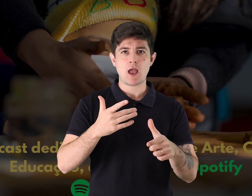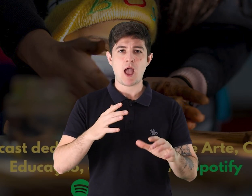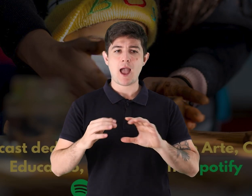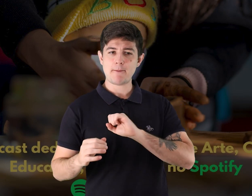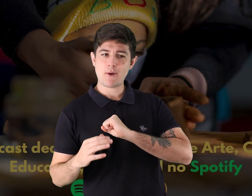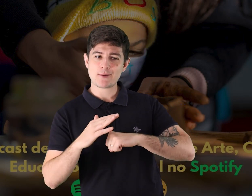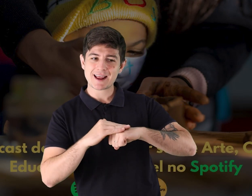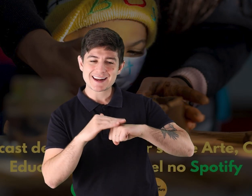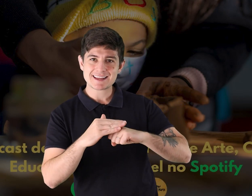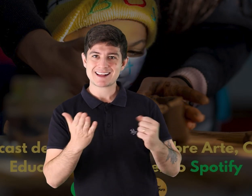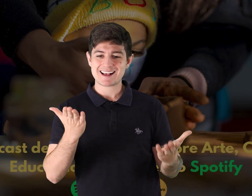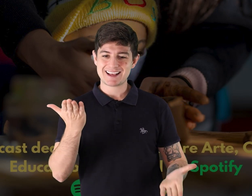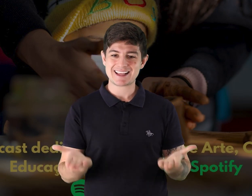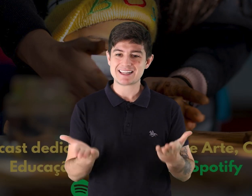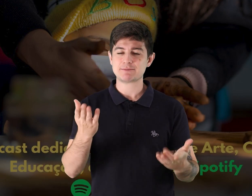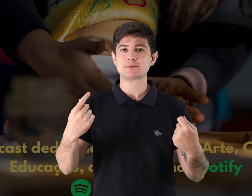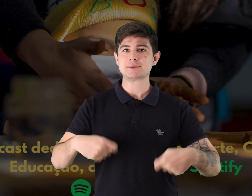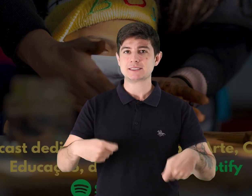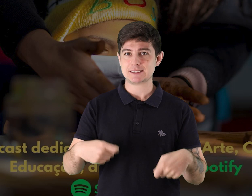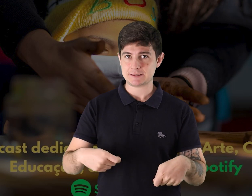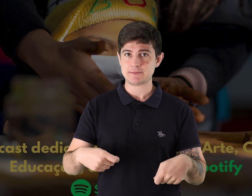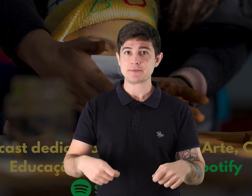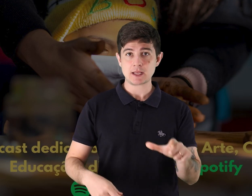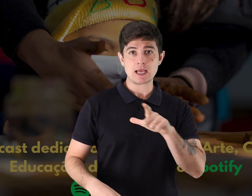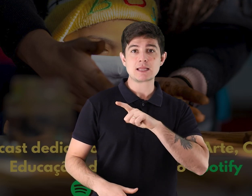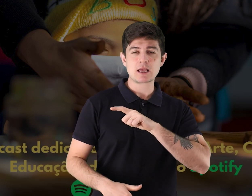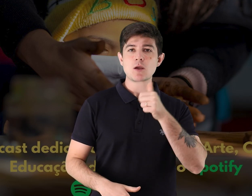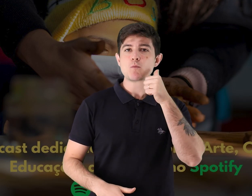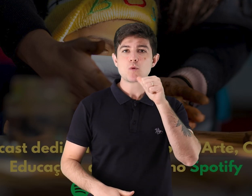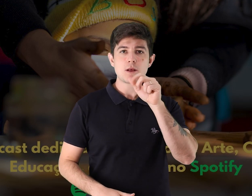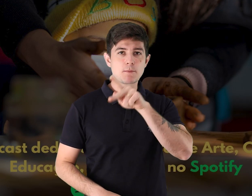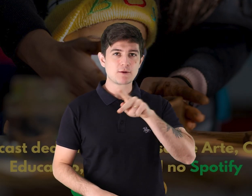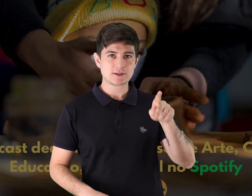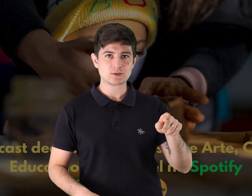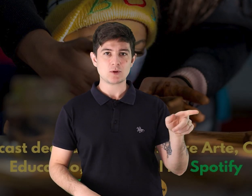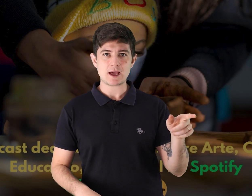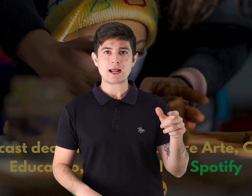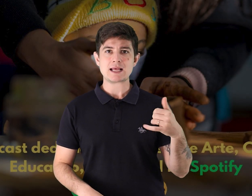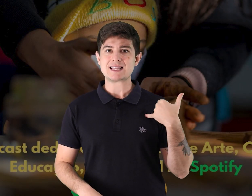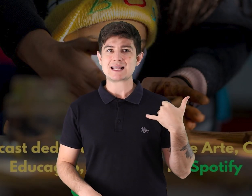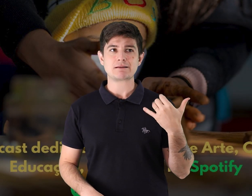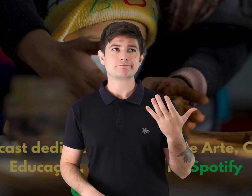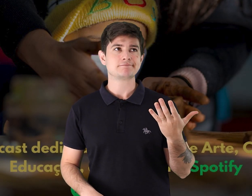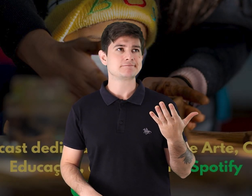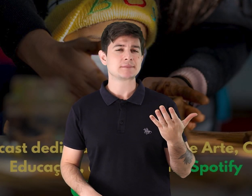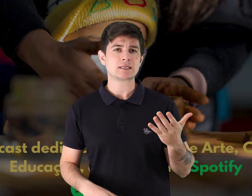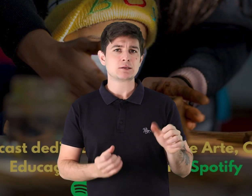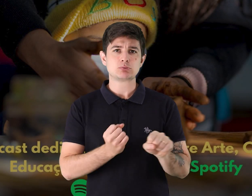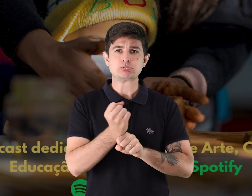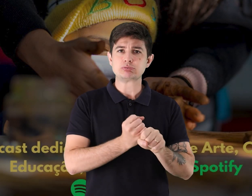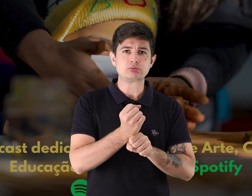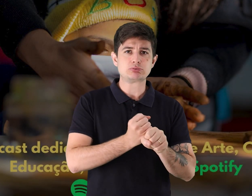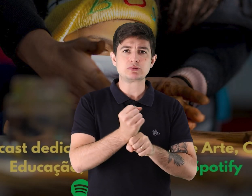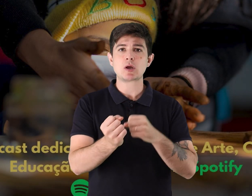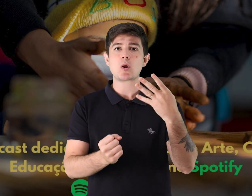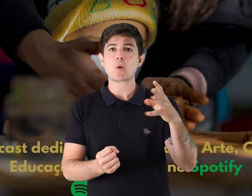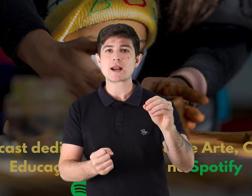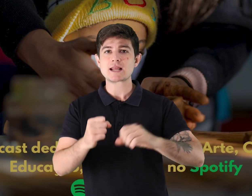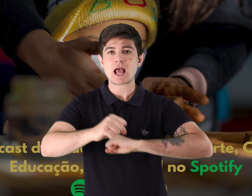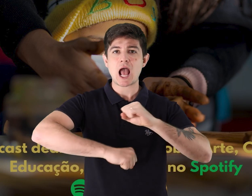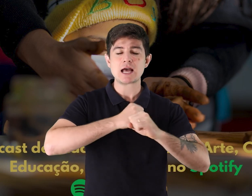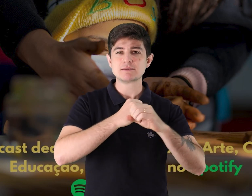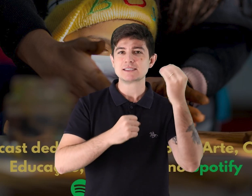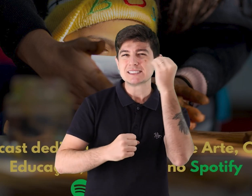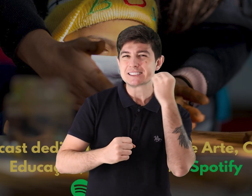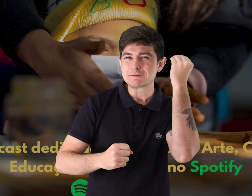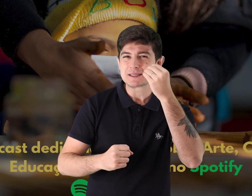adianta terceirizar. Diz uma professora minha, que ela diz assim, ela está com mais de 40 anos em sala de aula e ela adora a